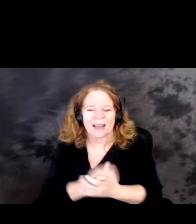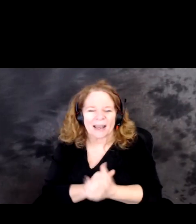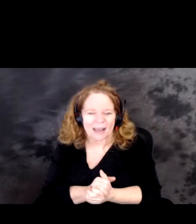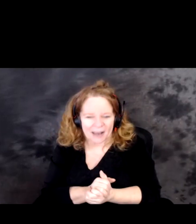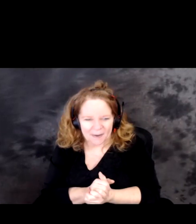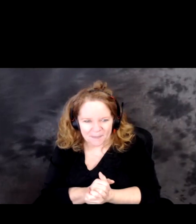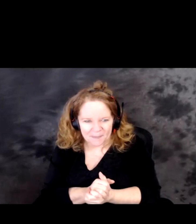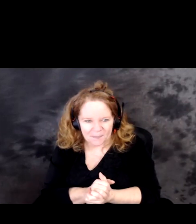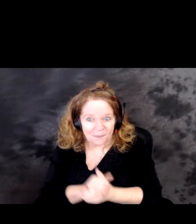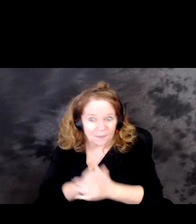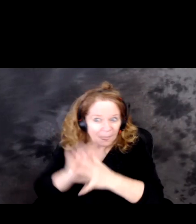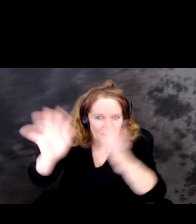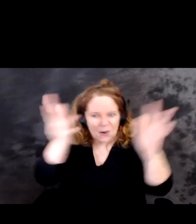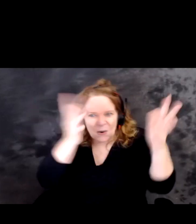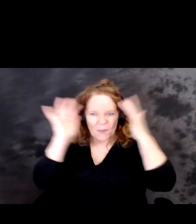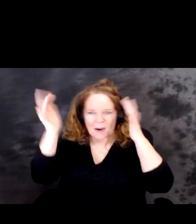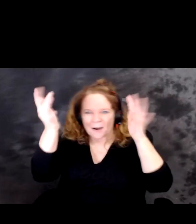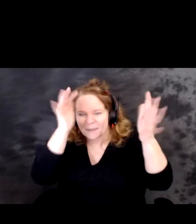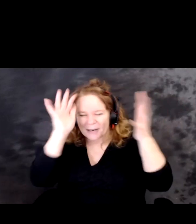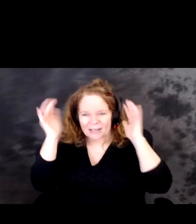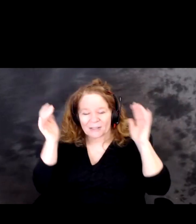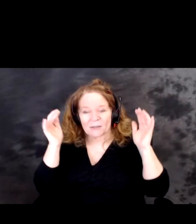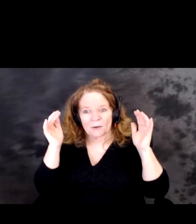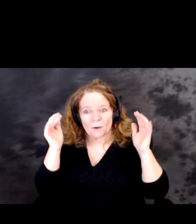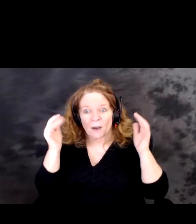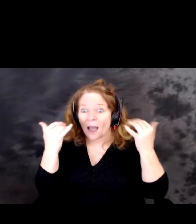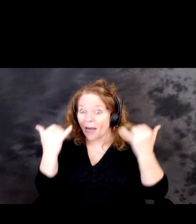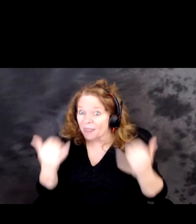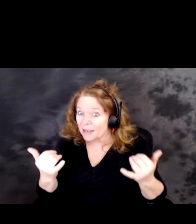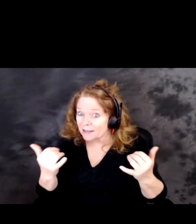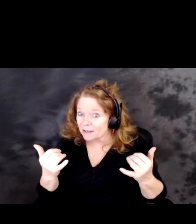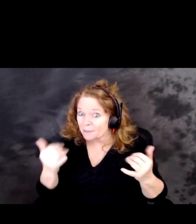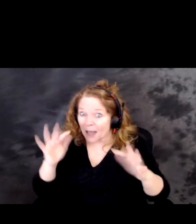Gwenny Gwen, Gwen. What did you